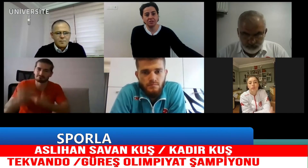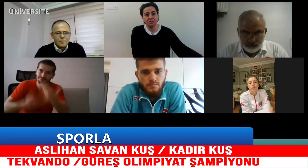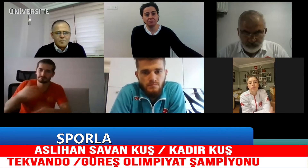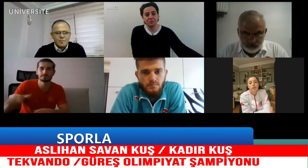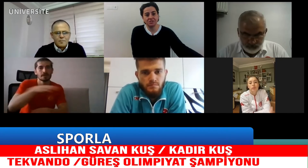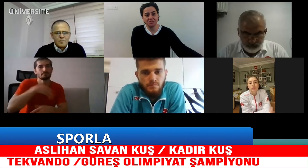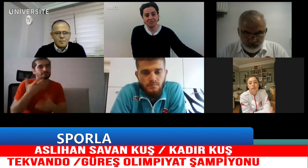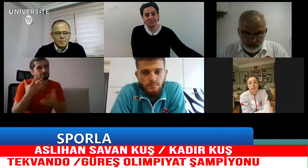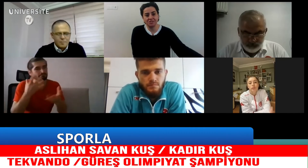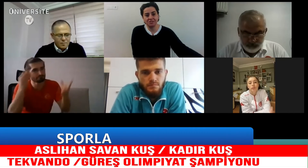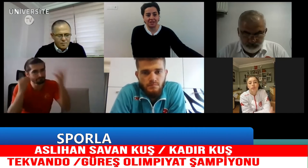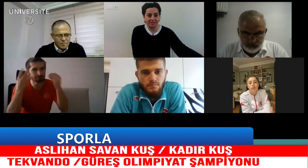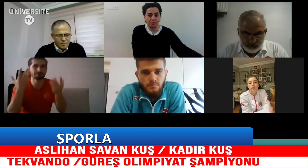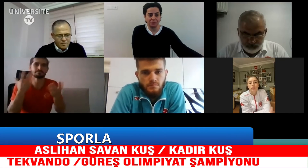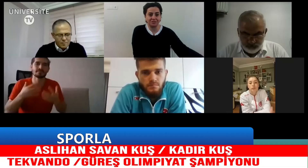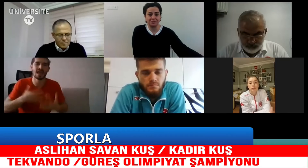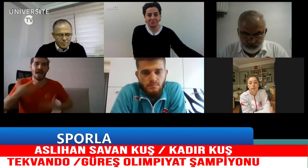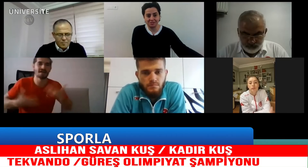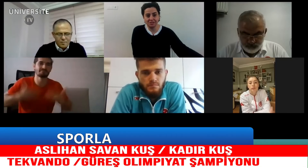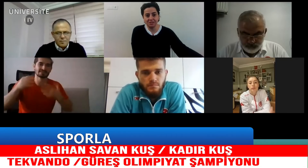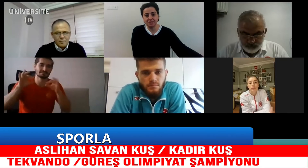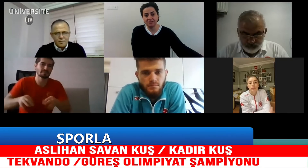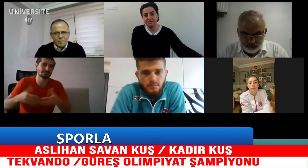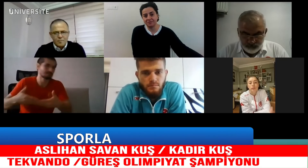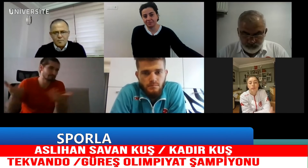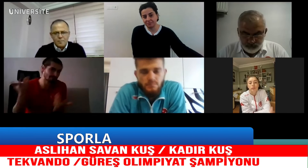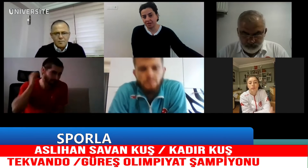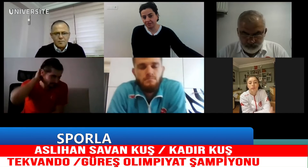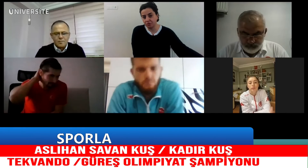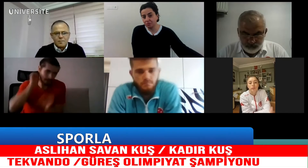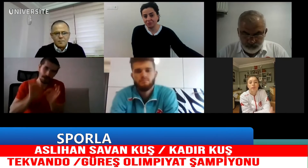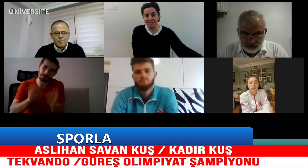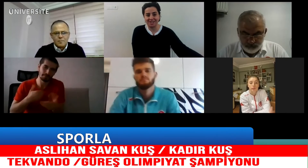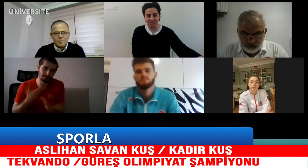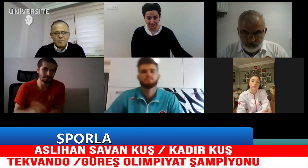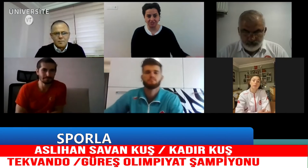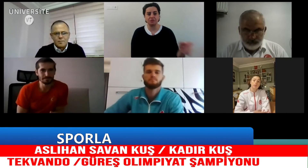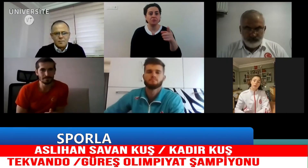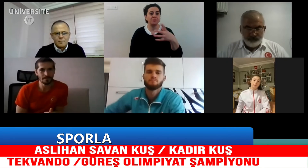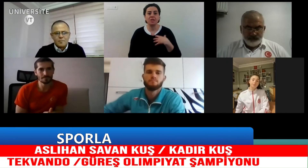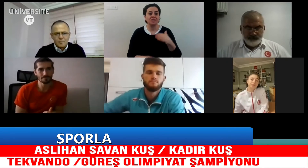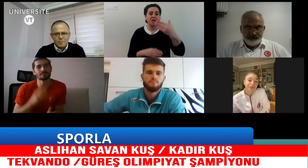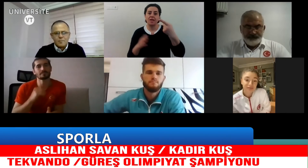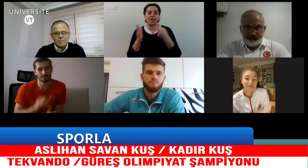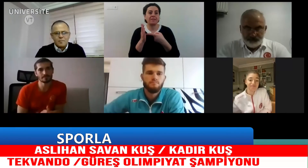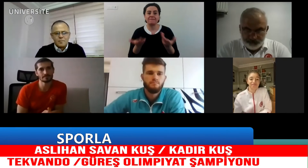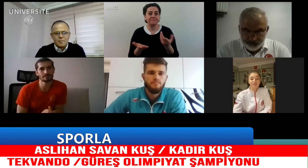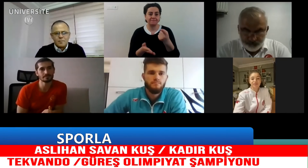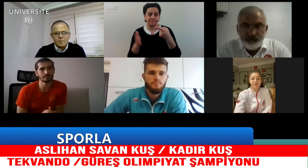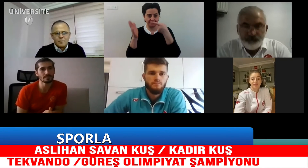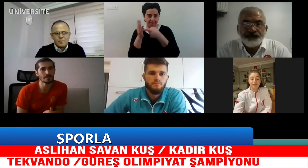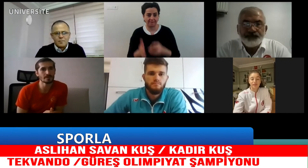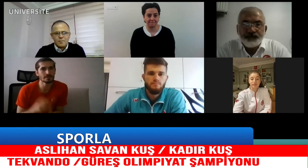onlara başarı için neler yaptıklarımızı anlatıyoruz. Bu da beni heyecanlandırıyor.